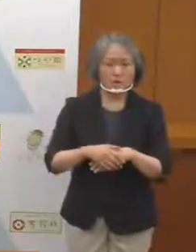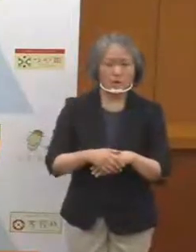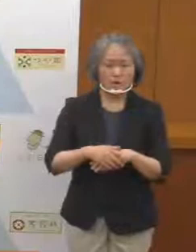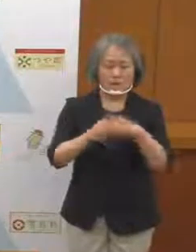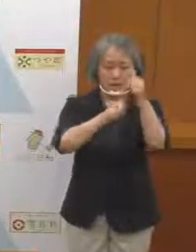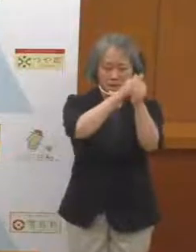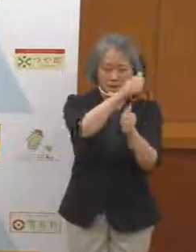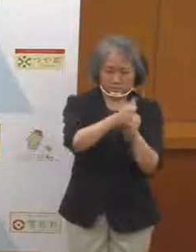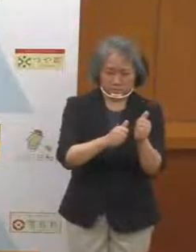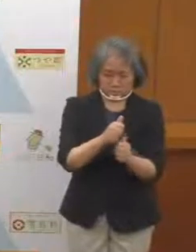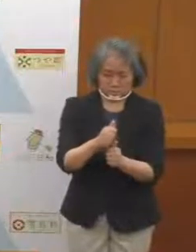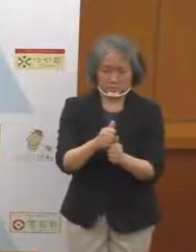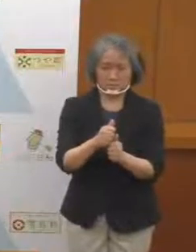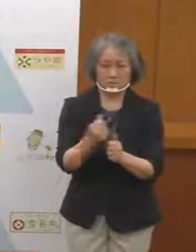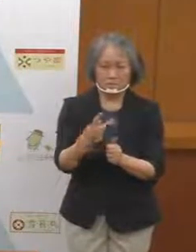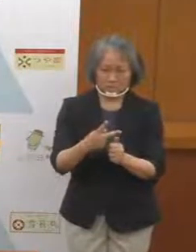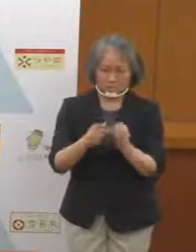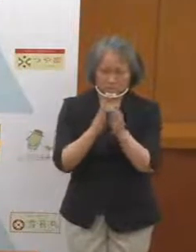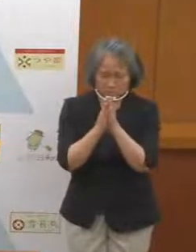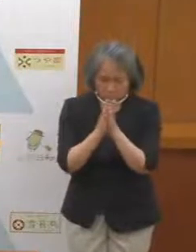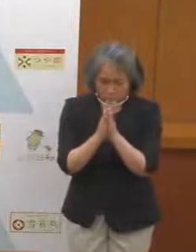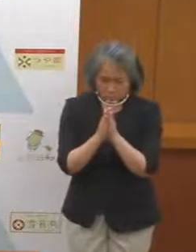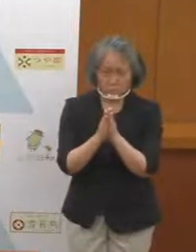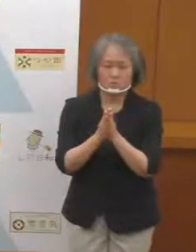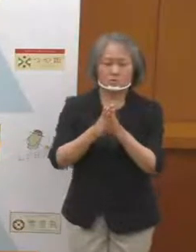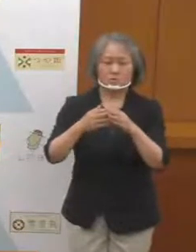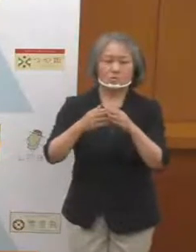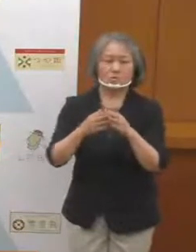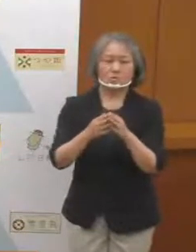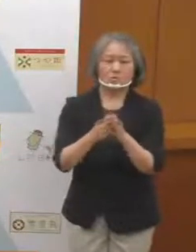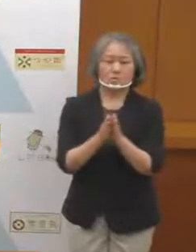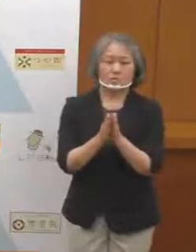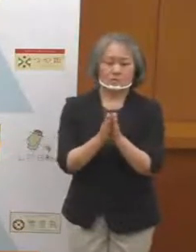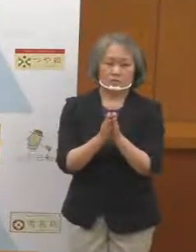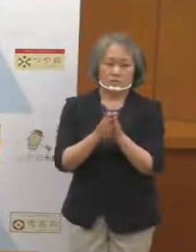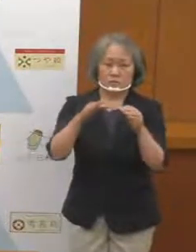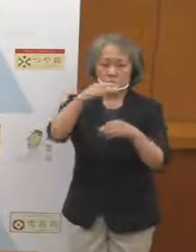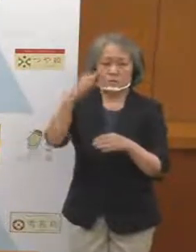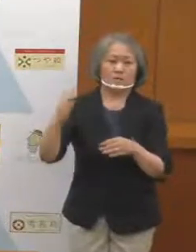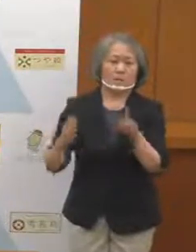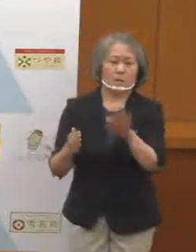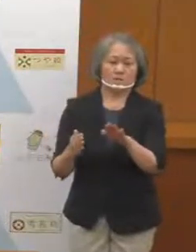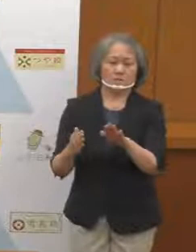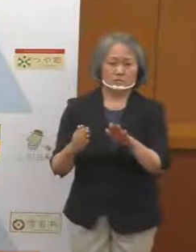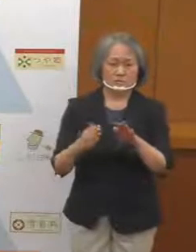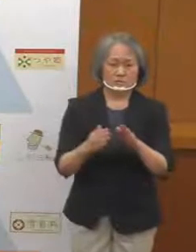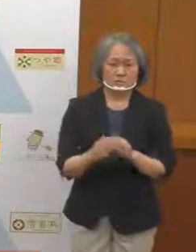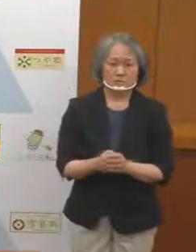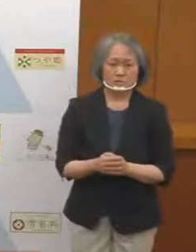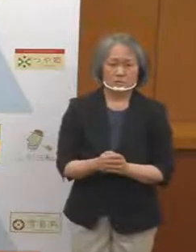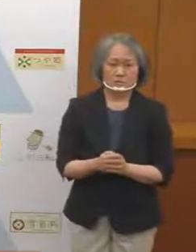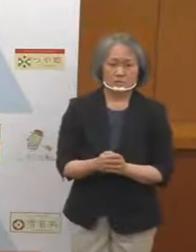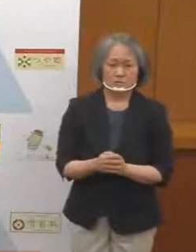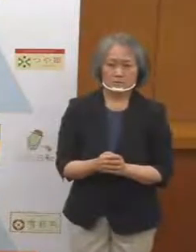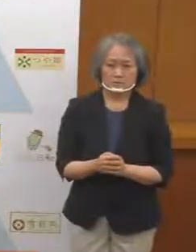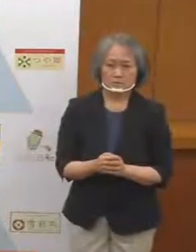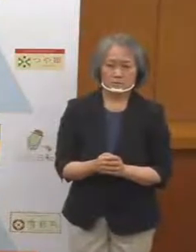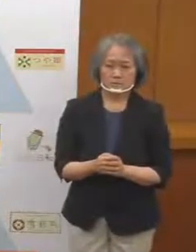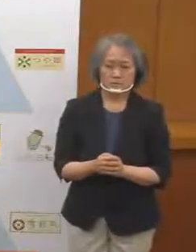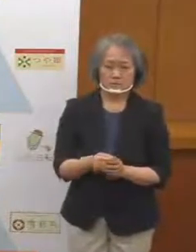歴史そして信仰のお山でもあって歴史セイモアの歴史もあるというそういう